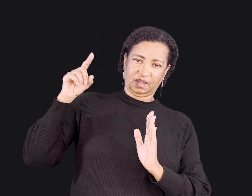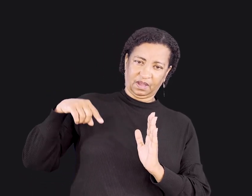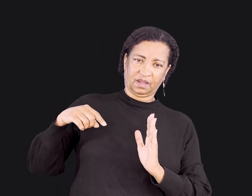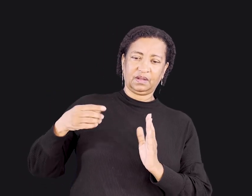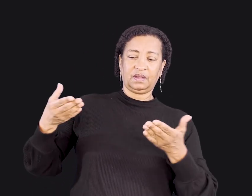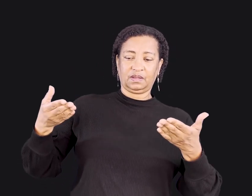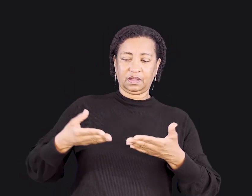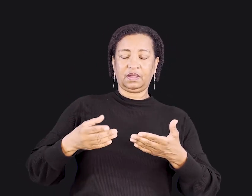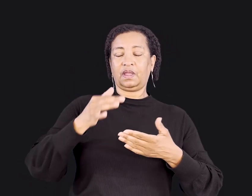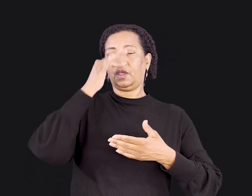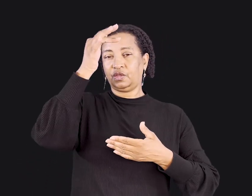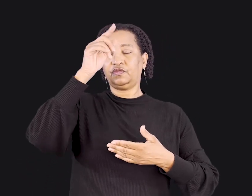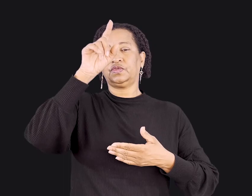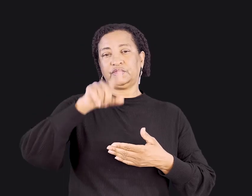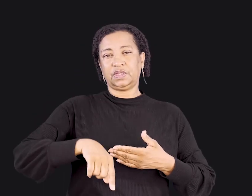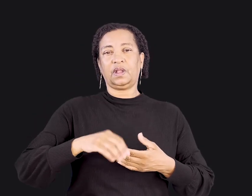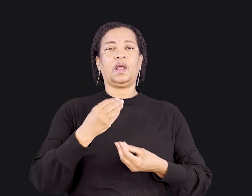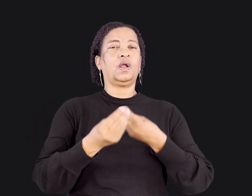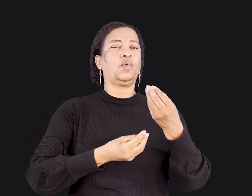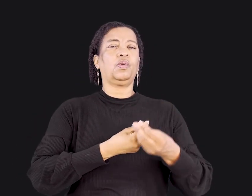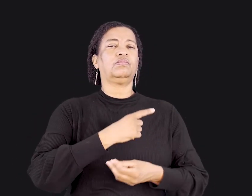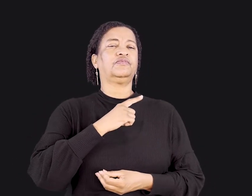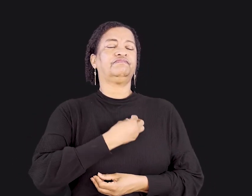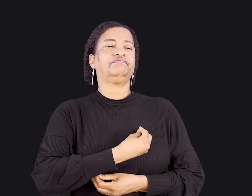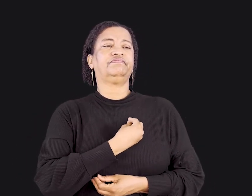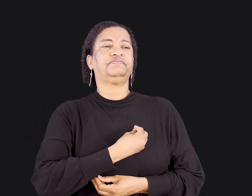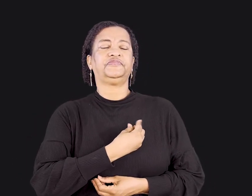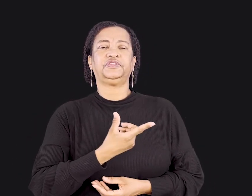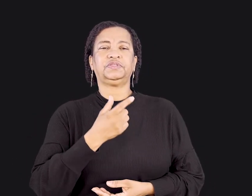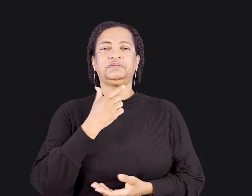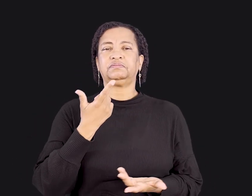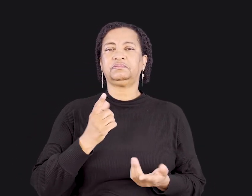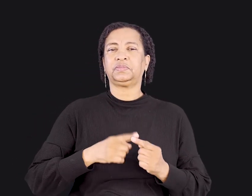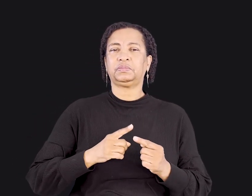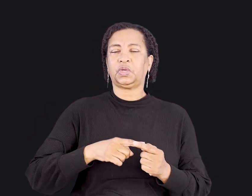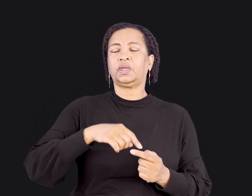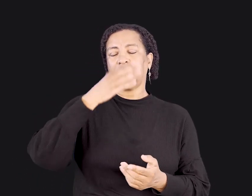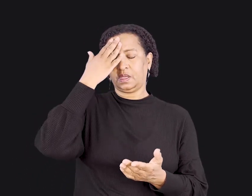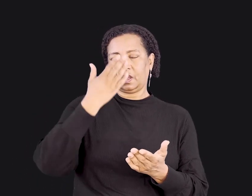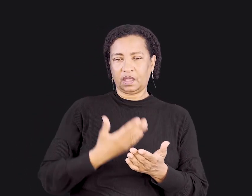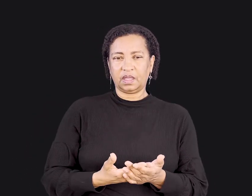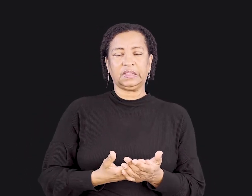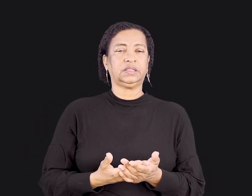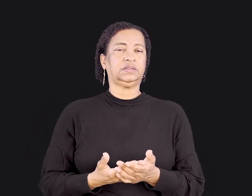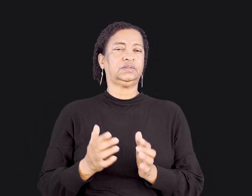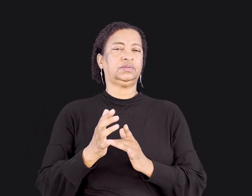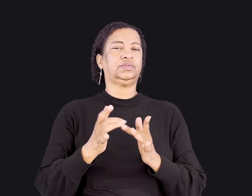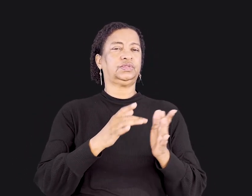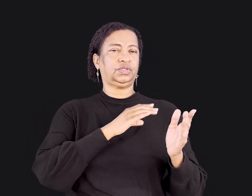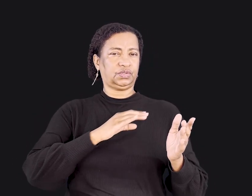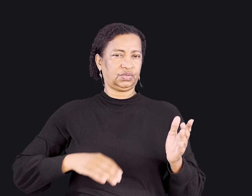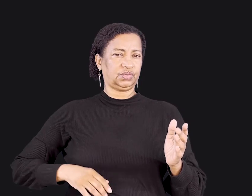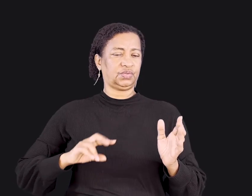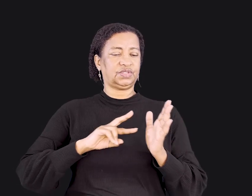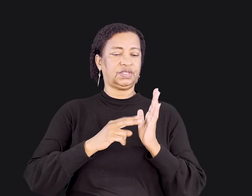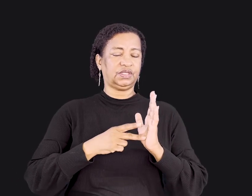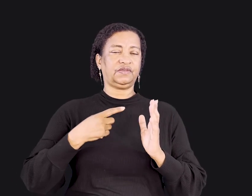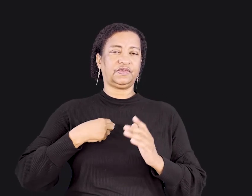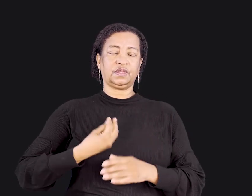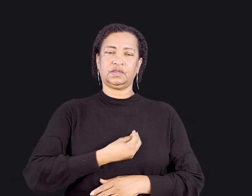vida eterna? Se eu disser, eu tenho vida eterna porque creio em Jesus Cristo, isso quer dizer que eu sempre existi? Não, isso